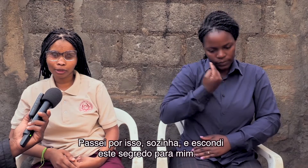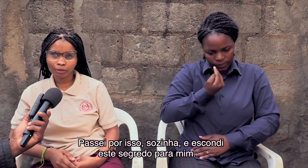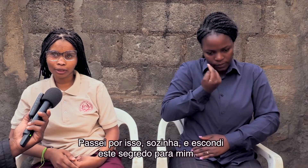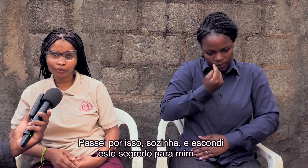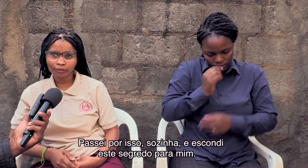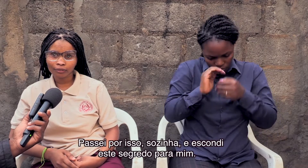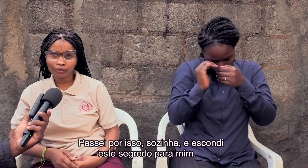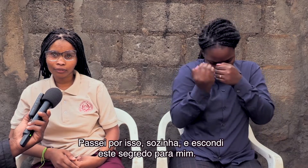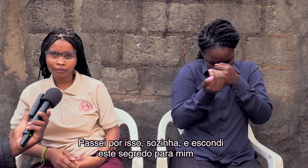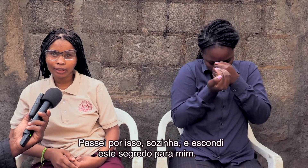mesma.